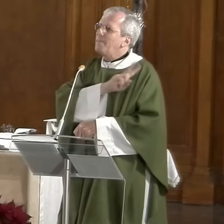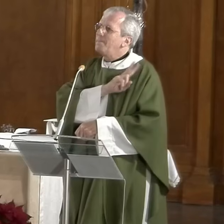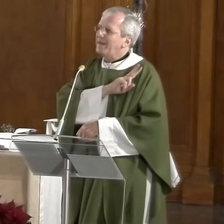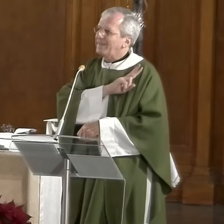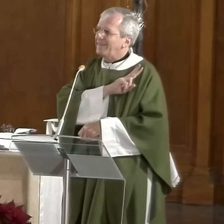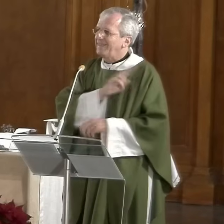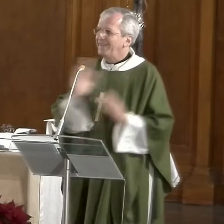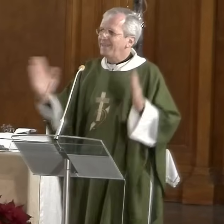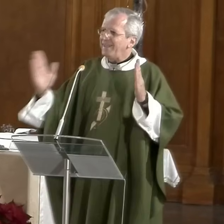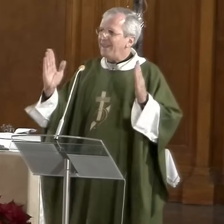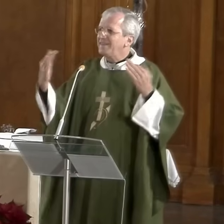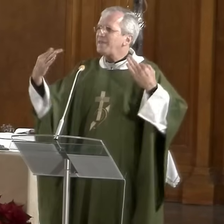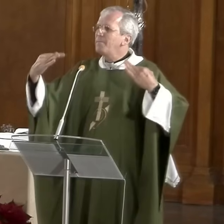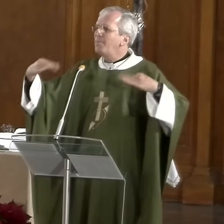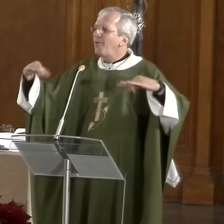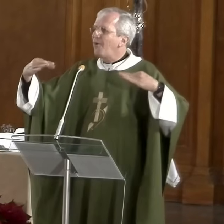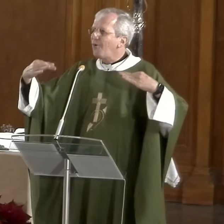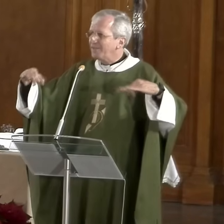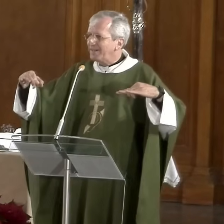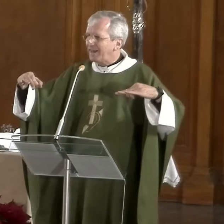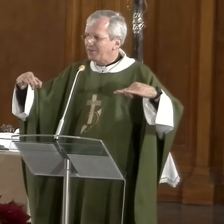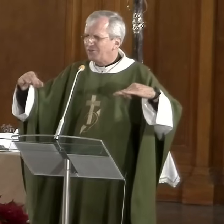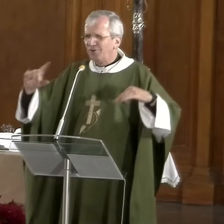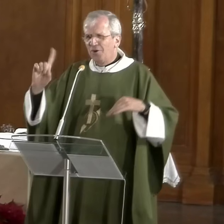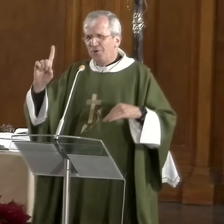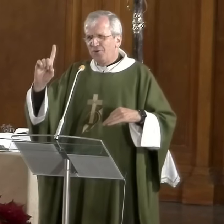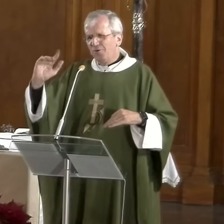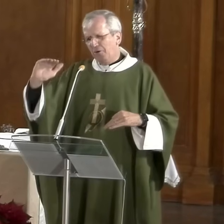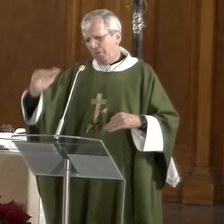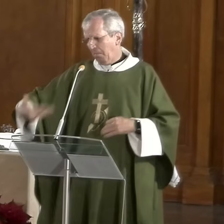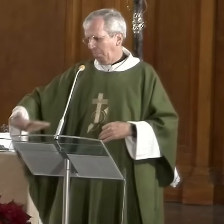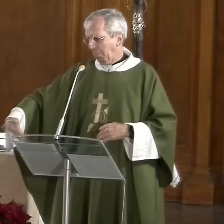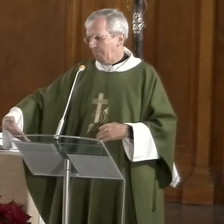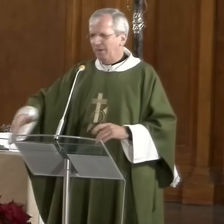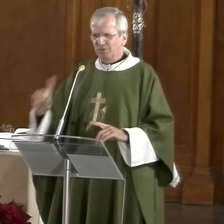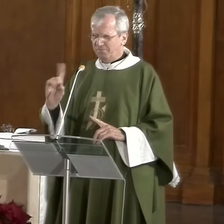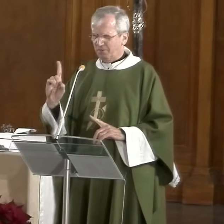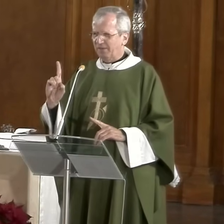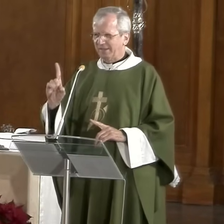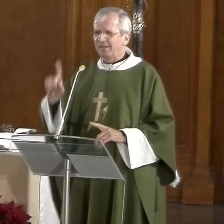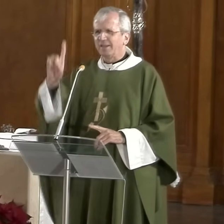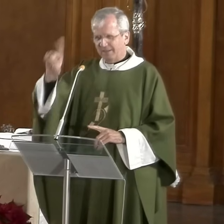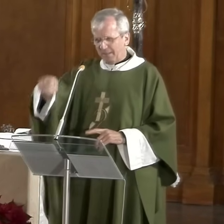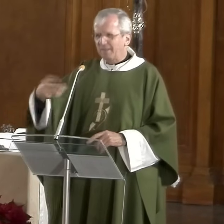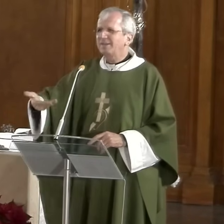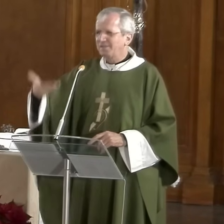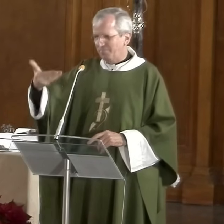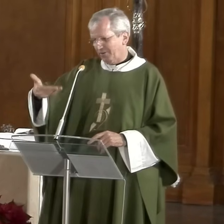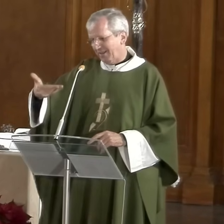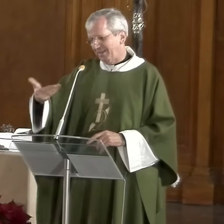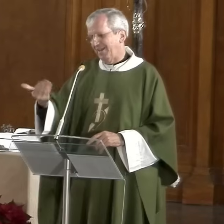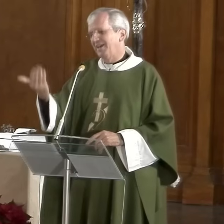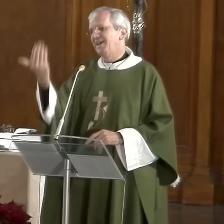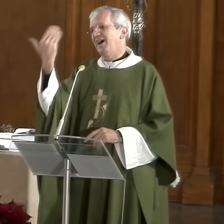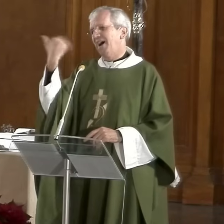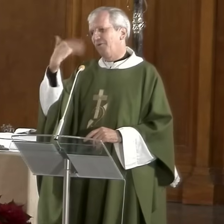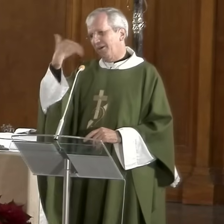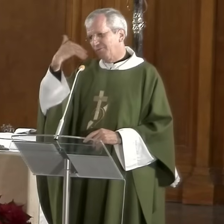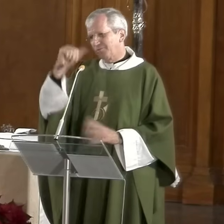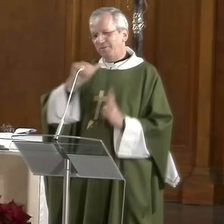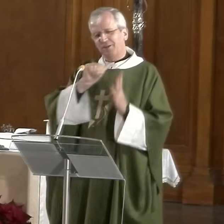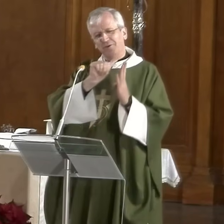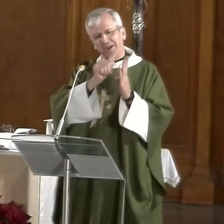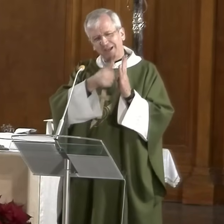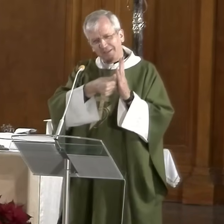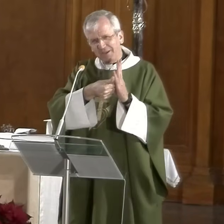color verde, el tiempo ordinario. No menos importante, también es importante, aunque